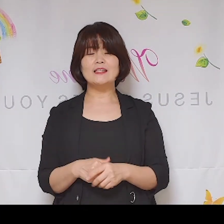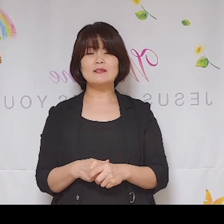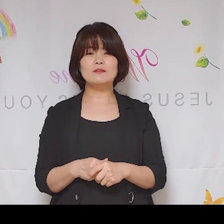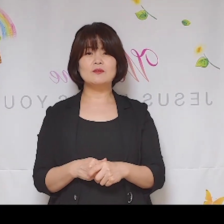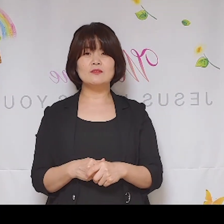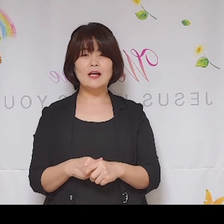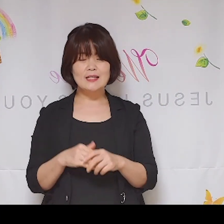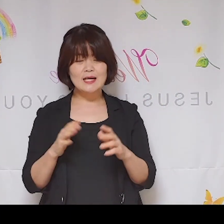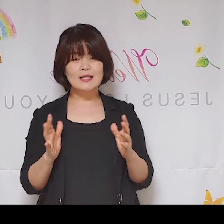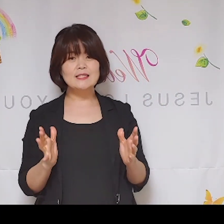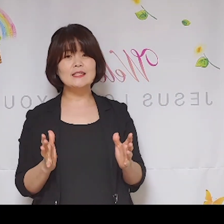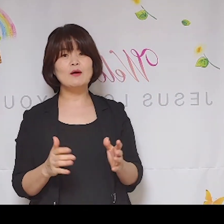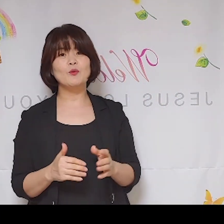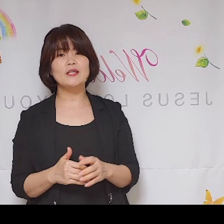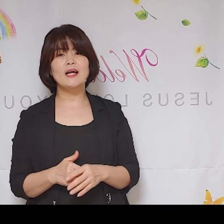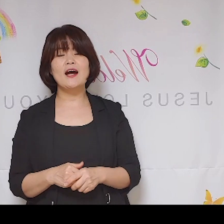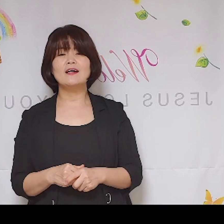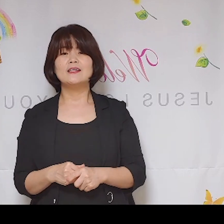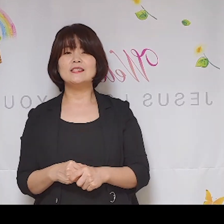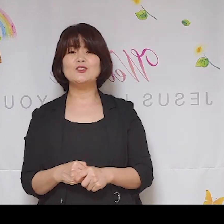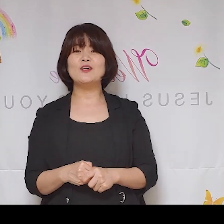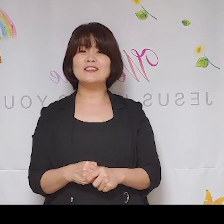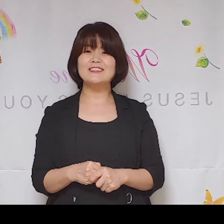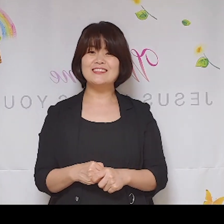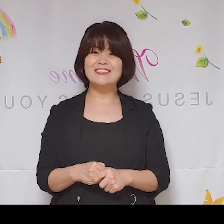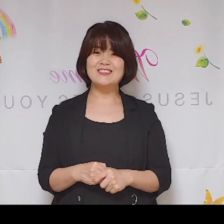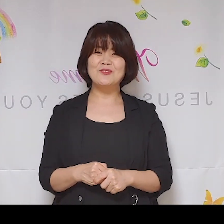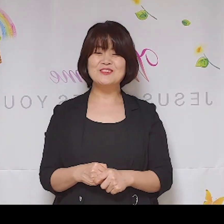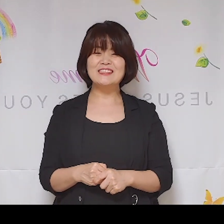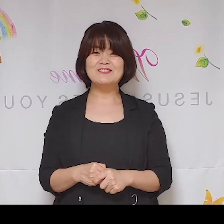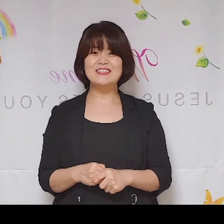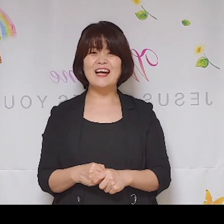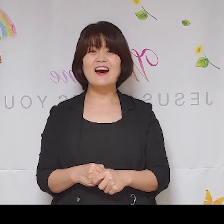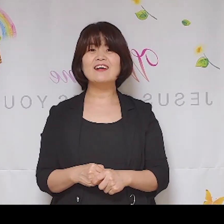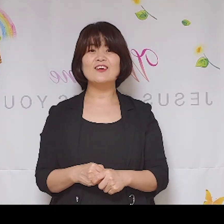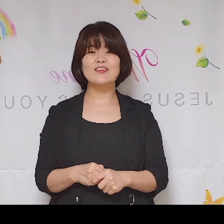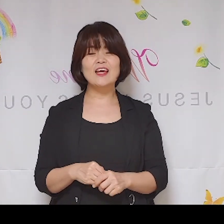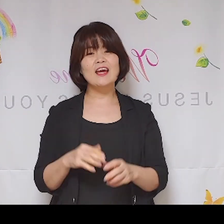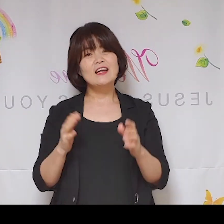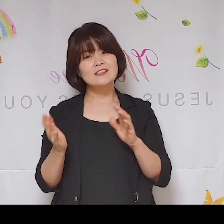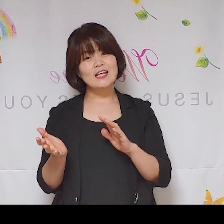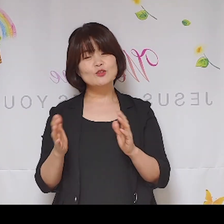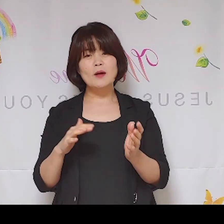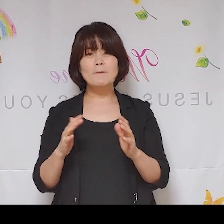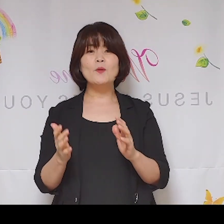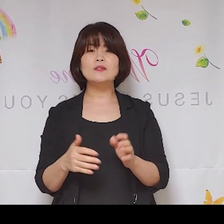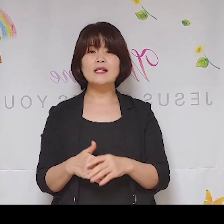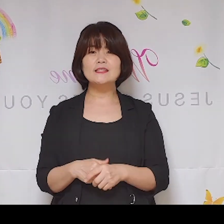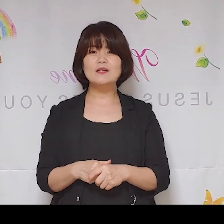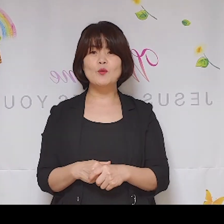양이 가사가 길다 보니까 지루하셨을지 모르겠습니다. 그런데 자꾸 반복을 하시다